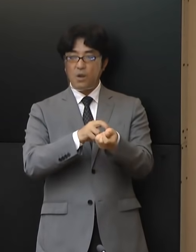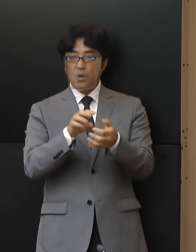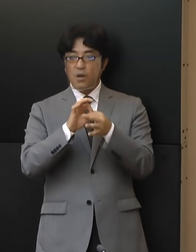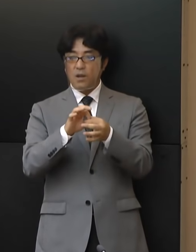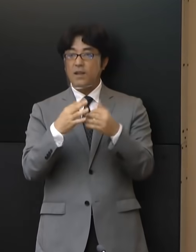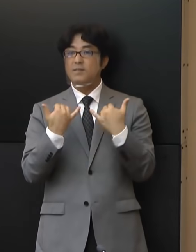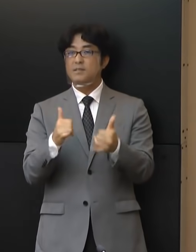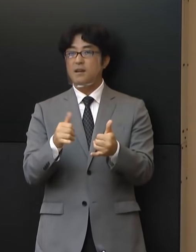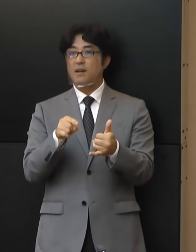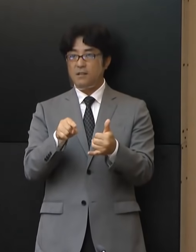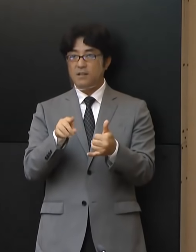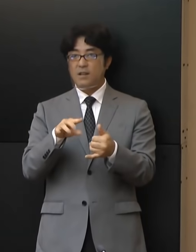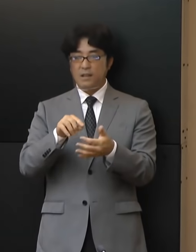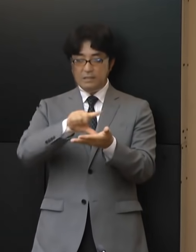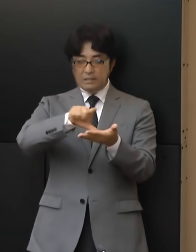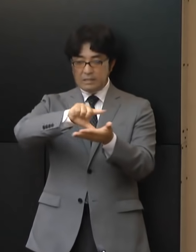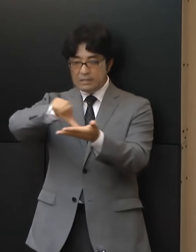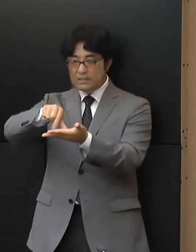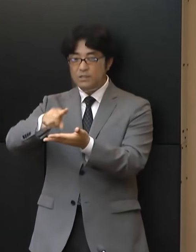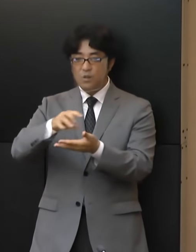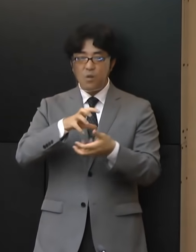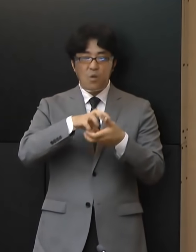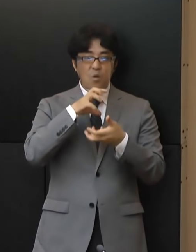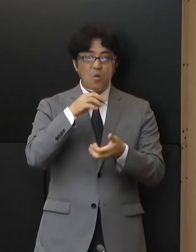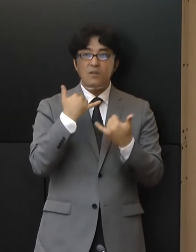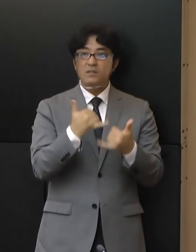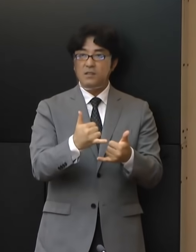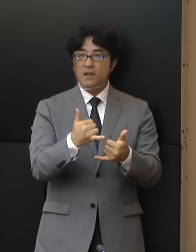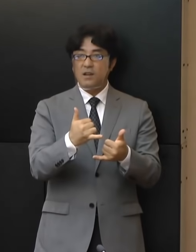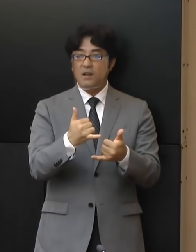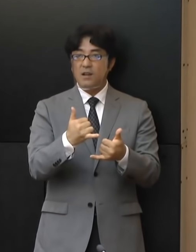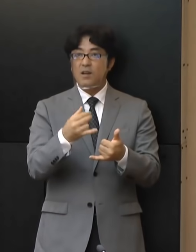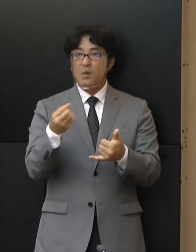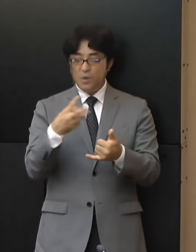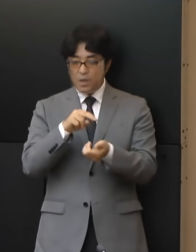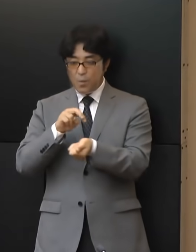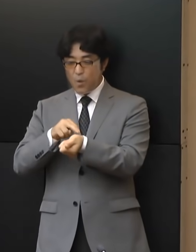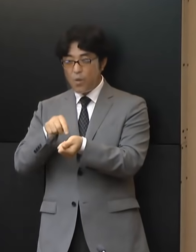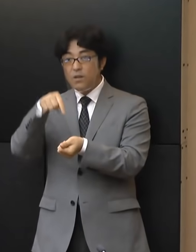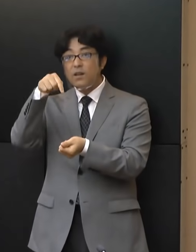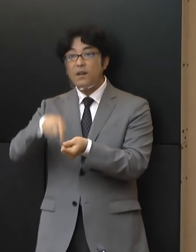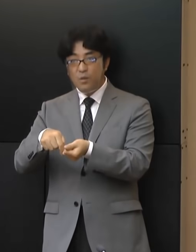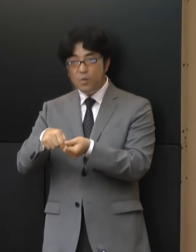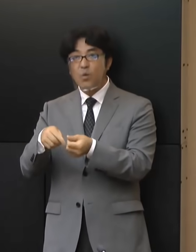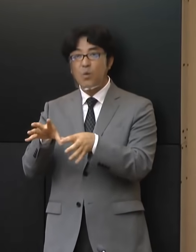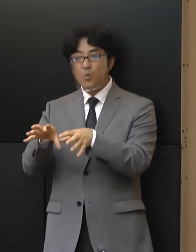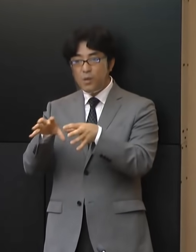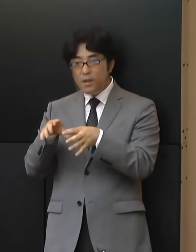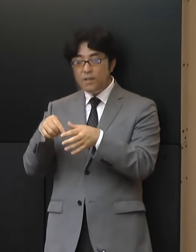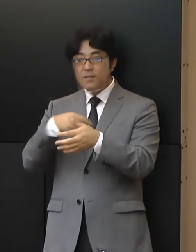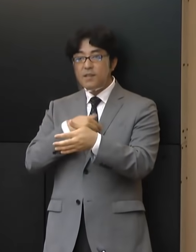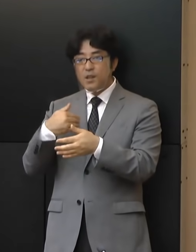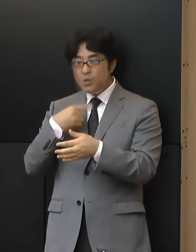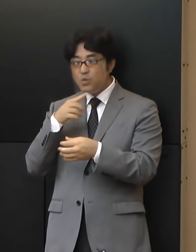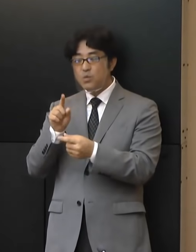するこの医療体制、そしてまた病院側の受け入れ体制、特に、島離島にある